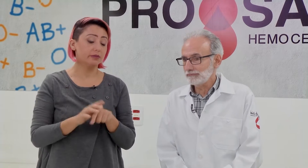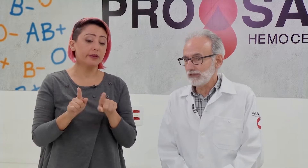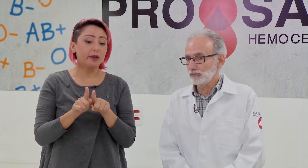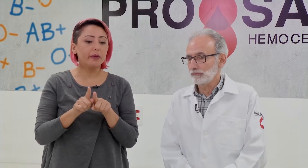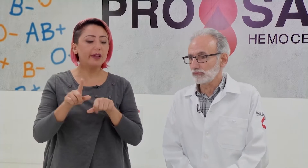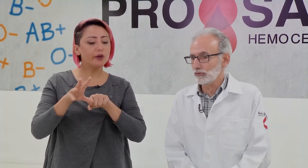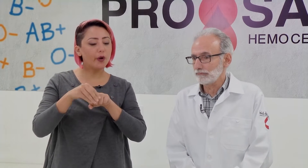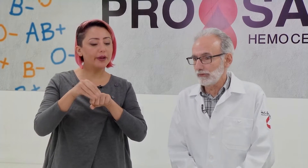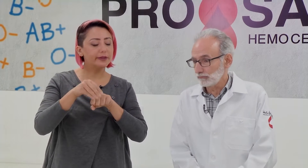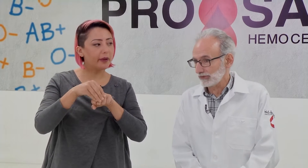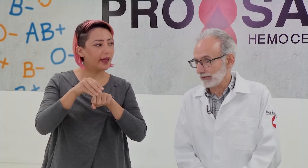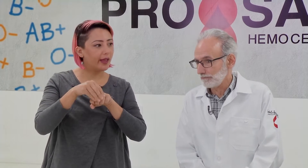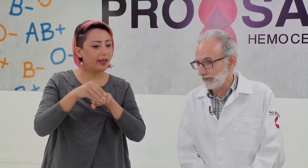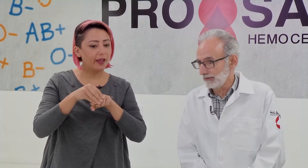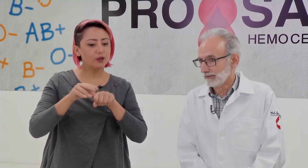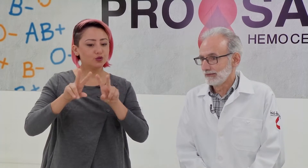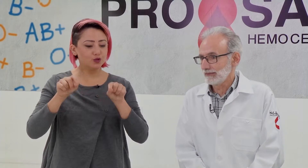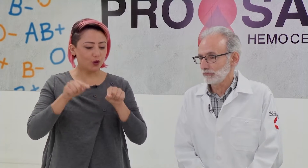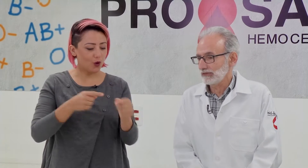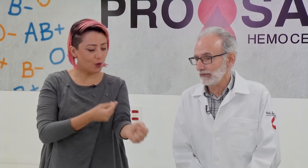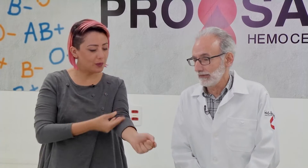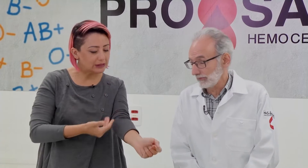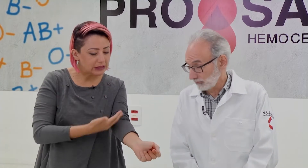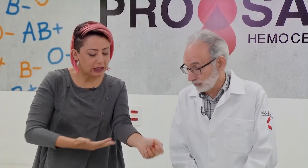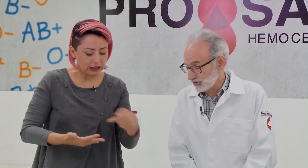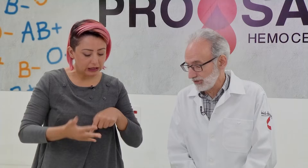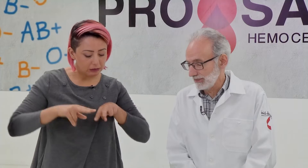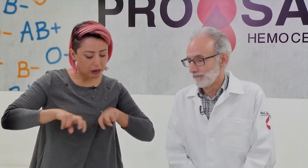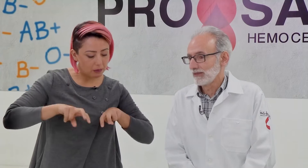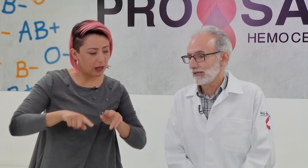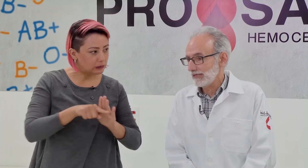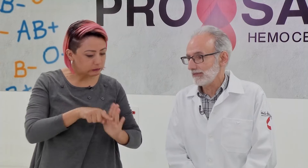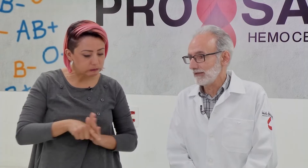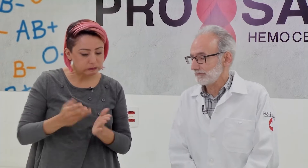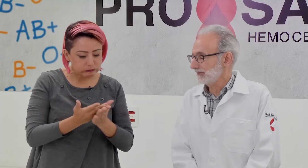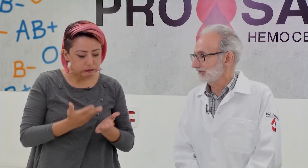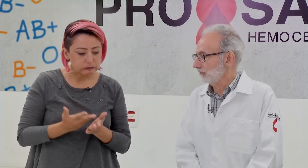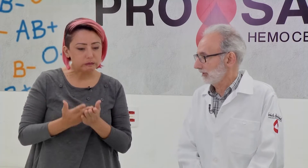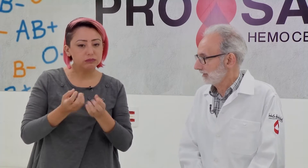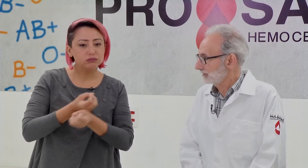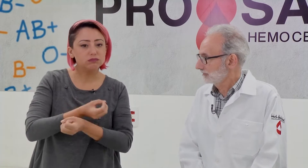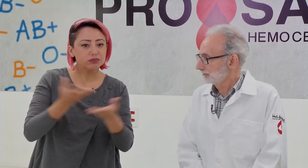conhecimento de hemoterapia, hematologia e terapia celular.